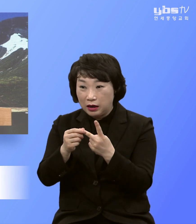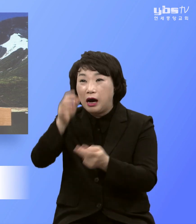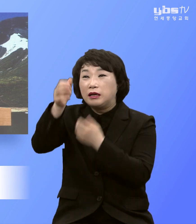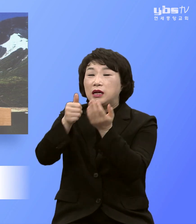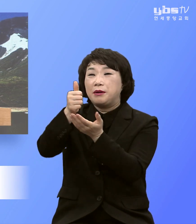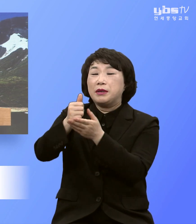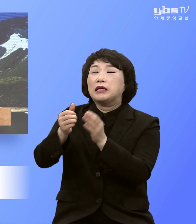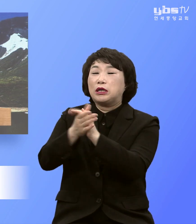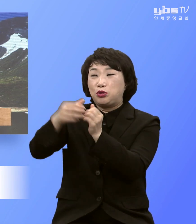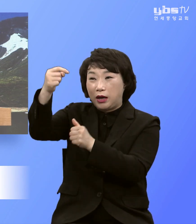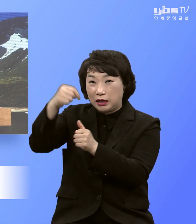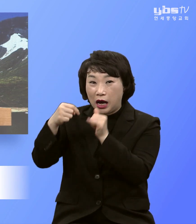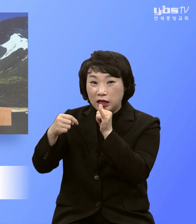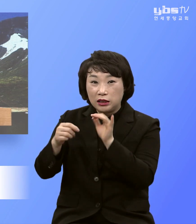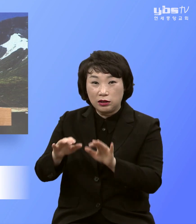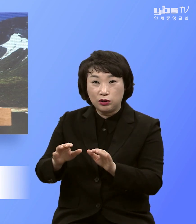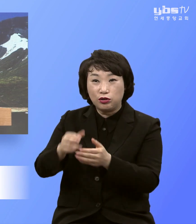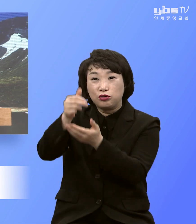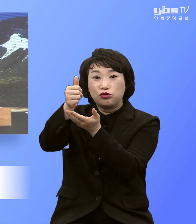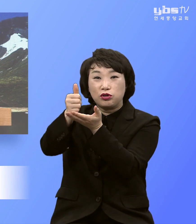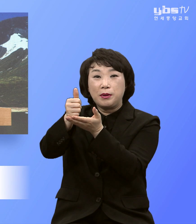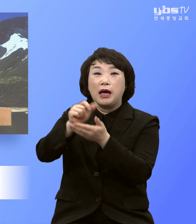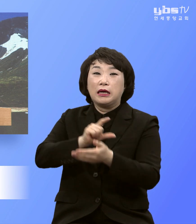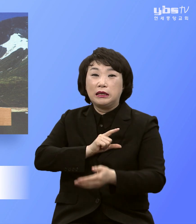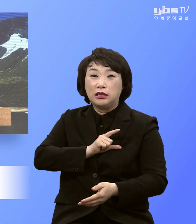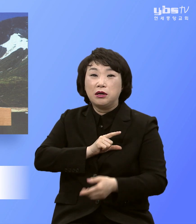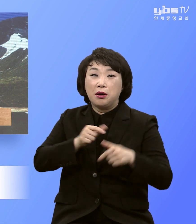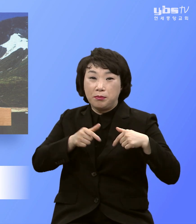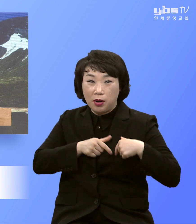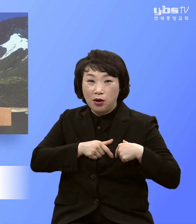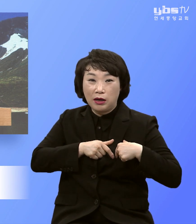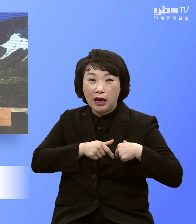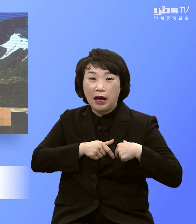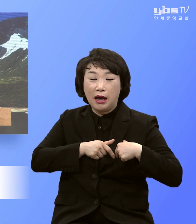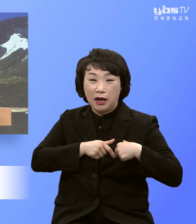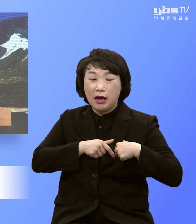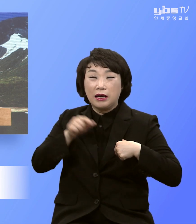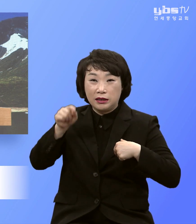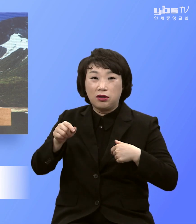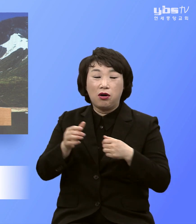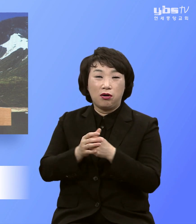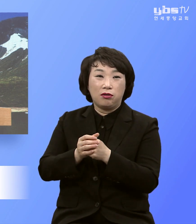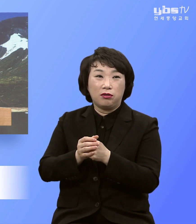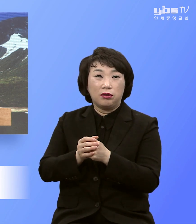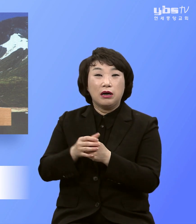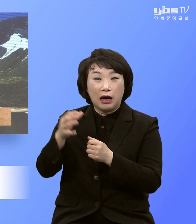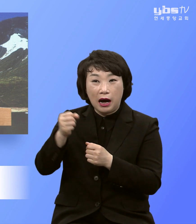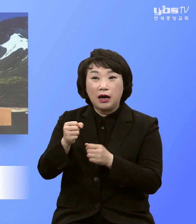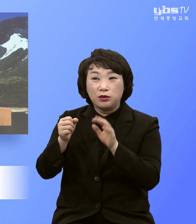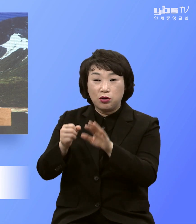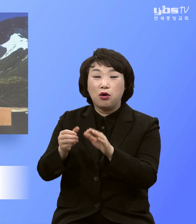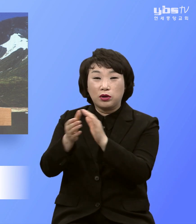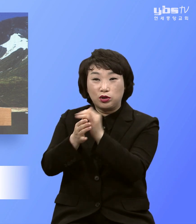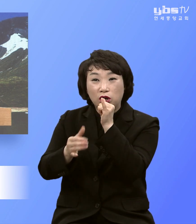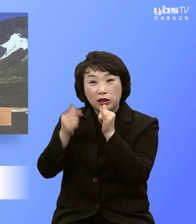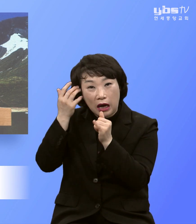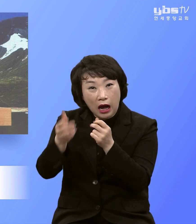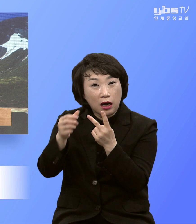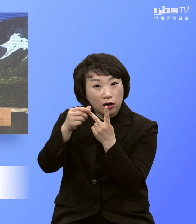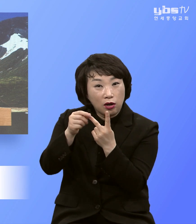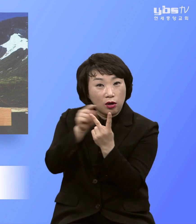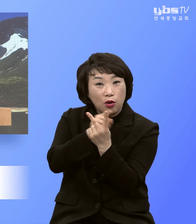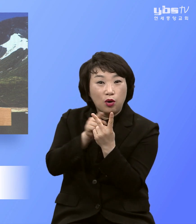하나님의 구하라고는 주님의 이름의 명예에 손상이 되지 않는 것들을 구하고 있는